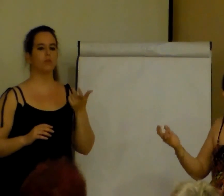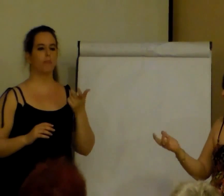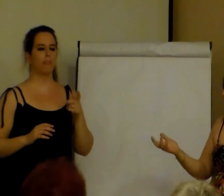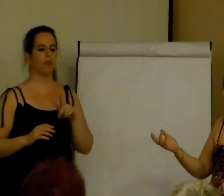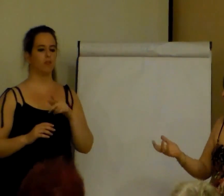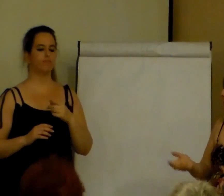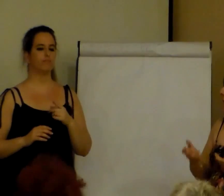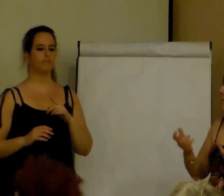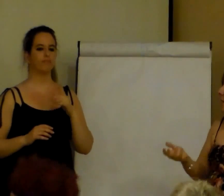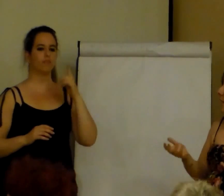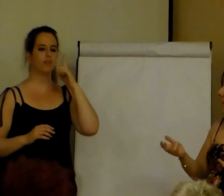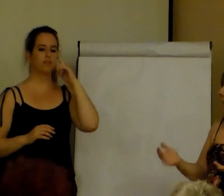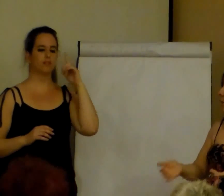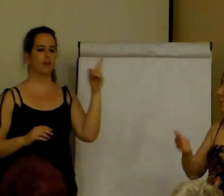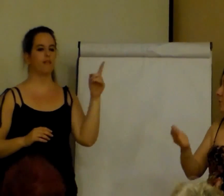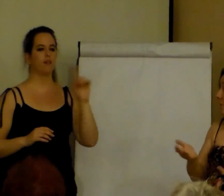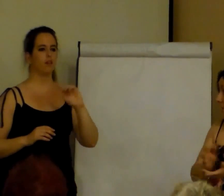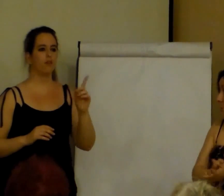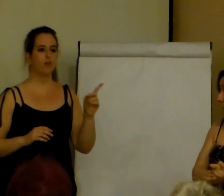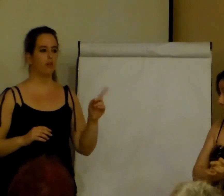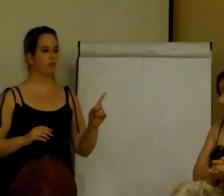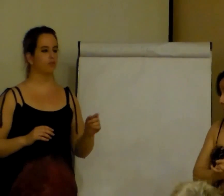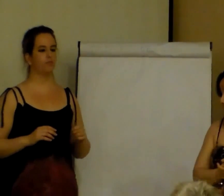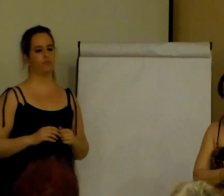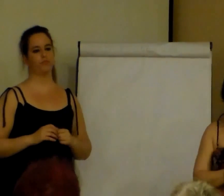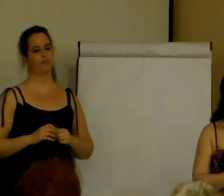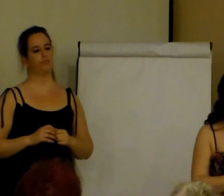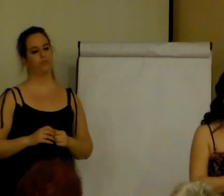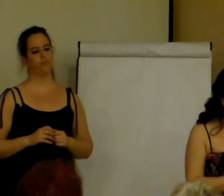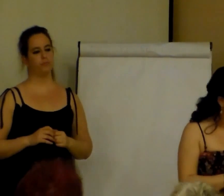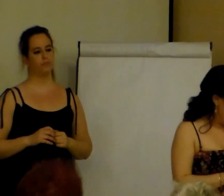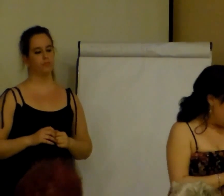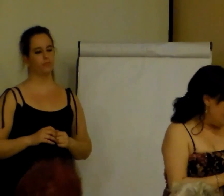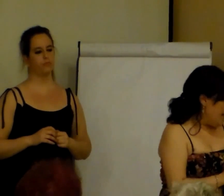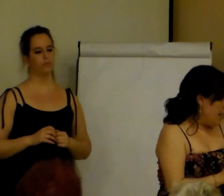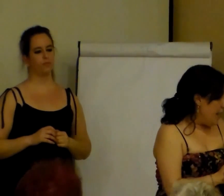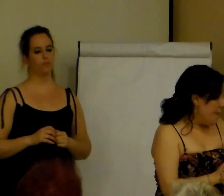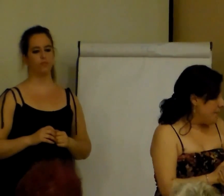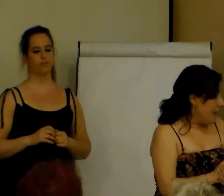dando cualquier medicación y sin tener diagnóstico se va a su casa, ¿sí?